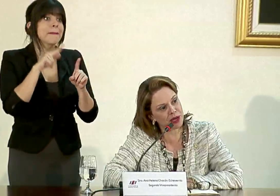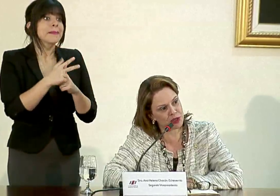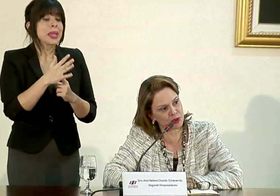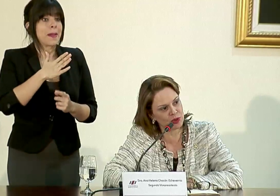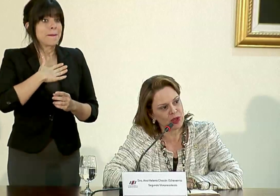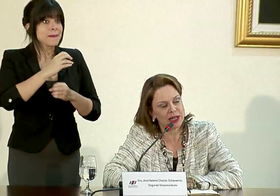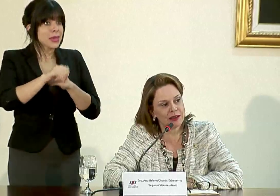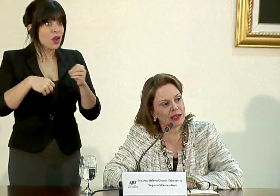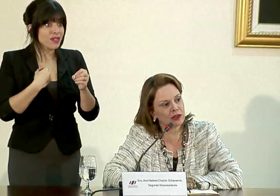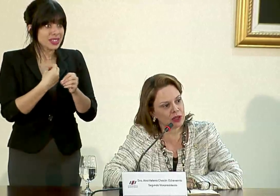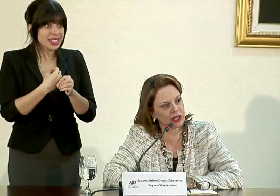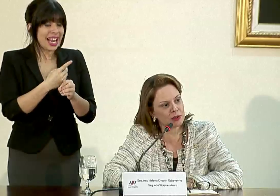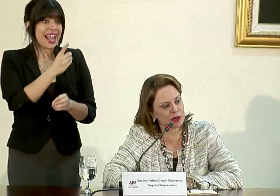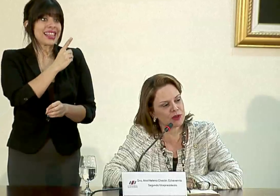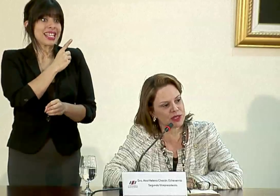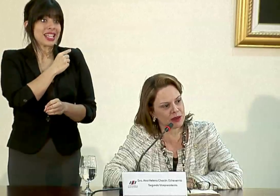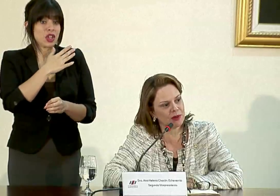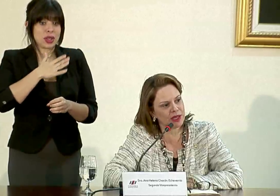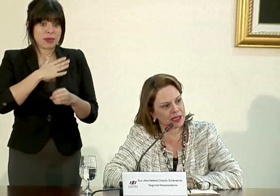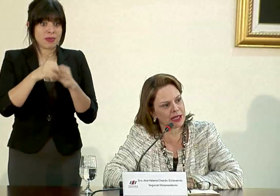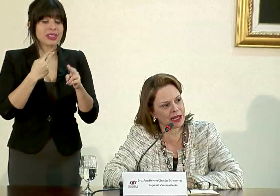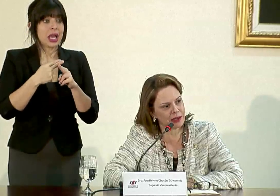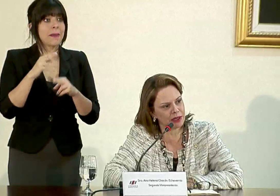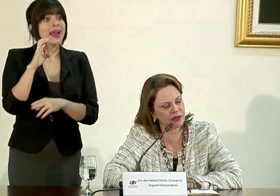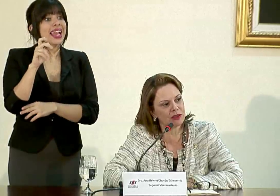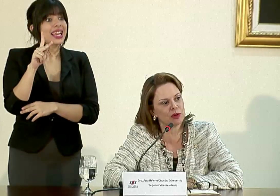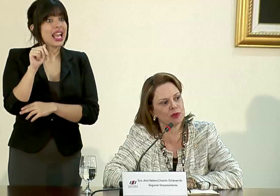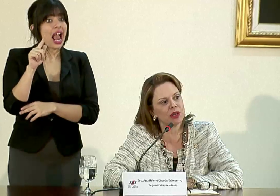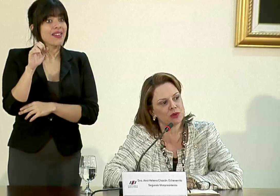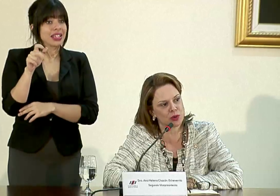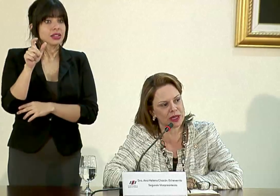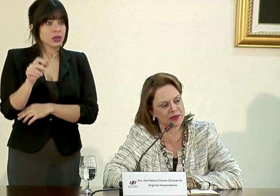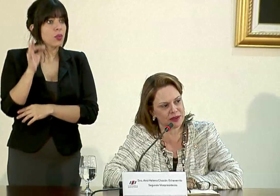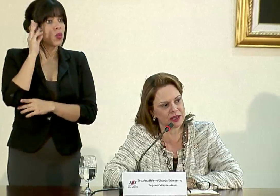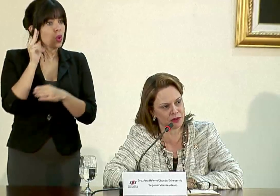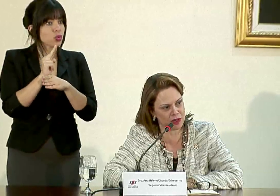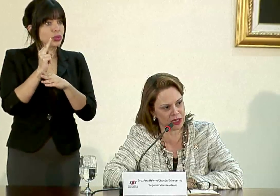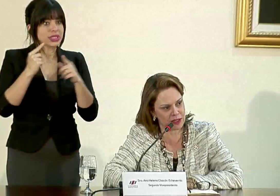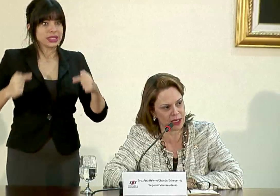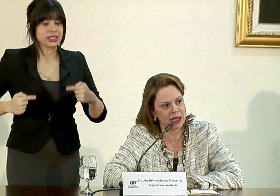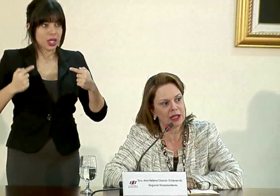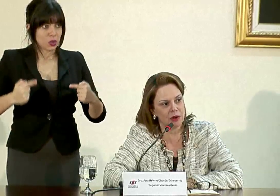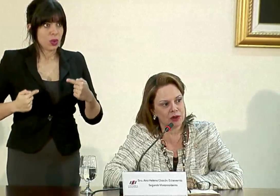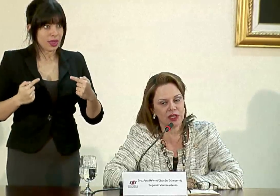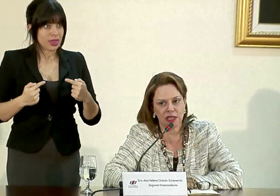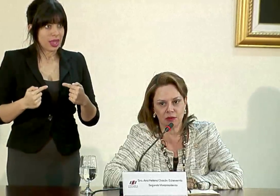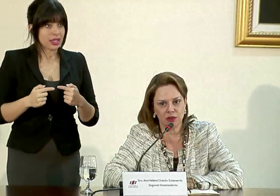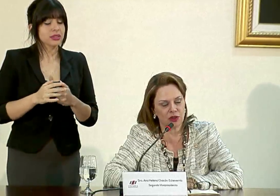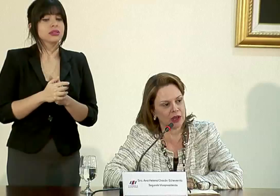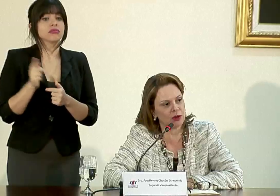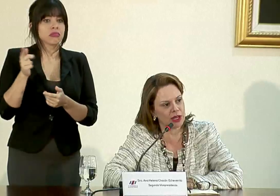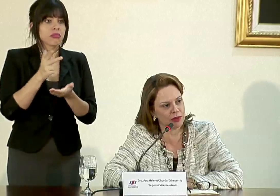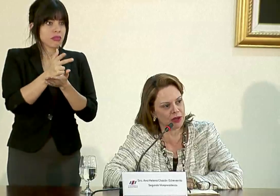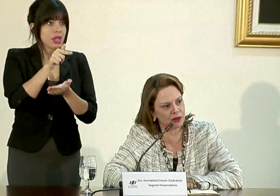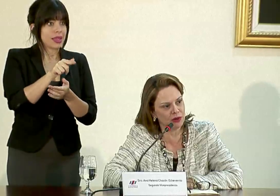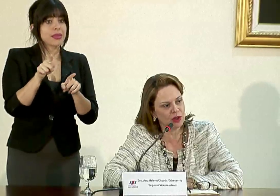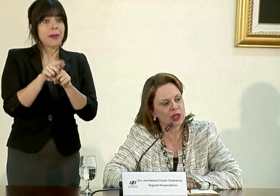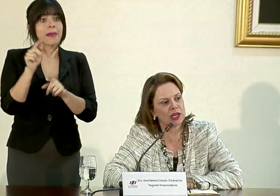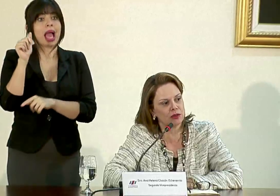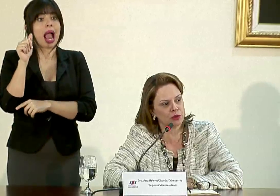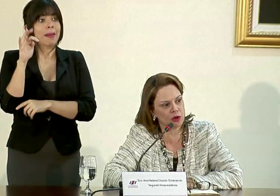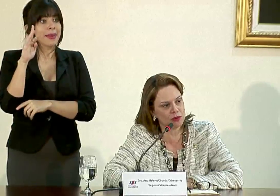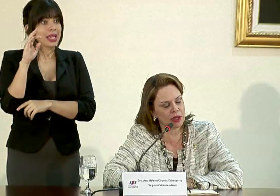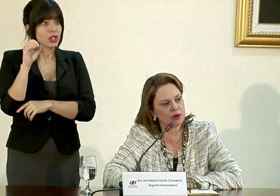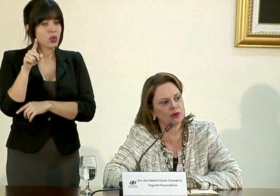en mi despacho, la directora de despacho que se llama doña Erika Álvarez es una mujer usuaria de silla de ruedas. Luego tenemos a don Alberto